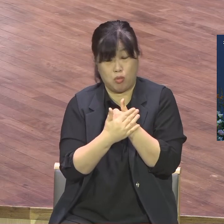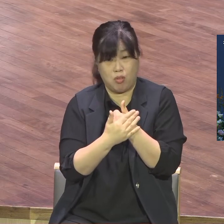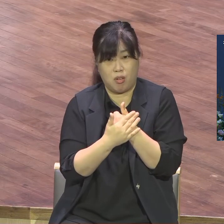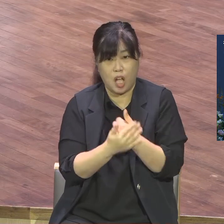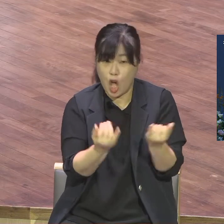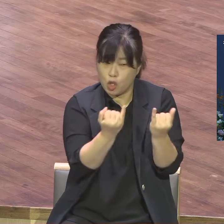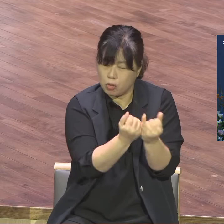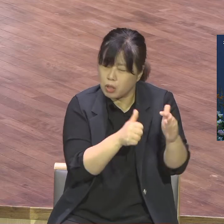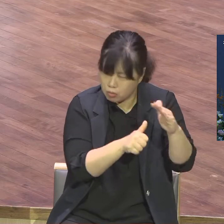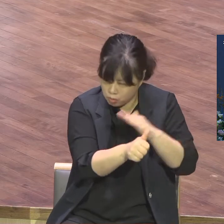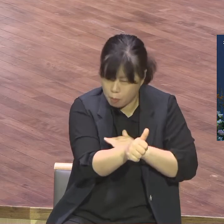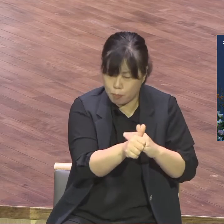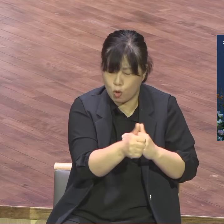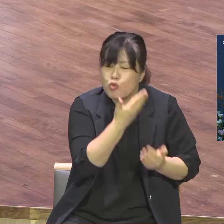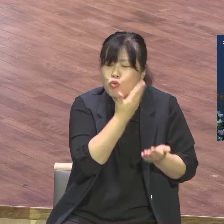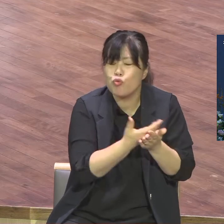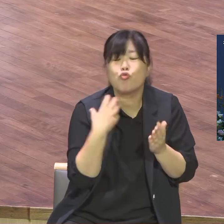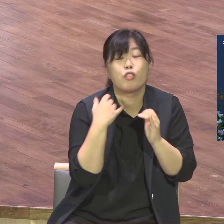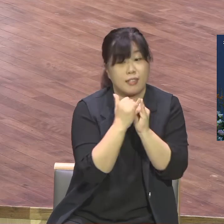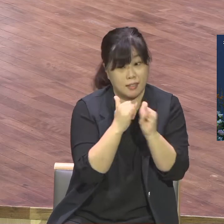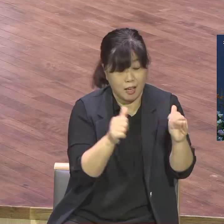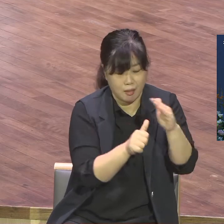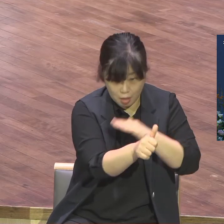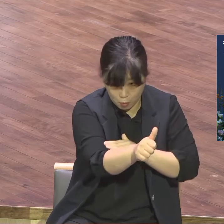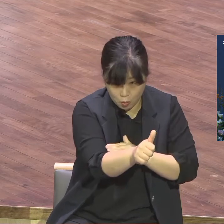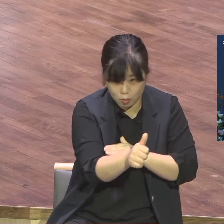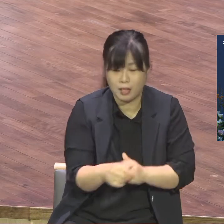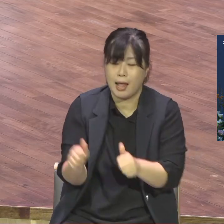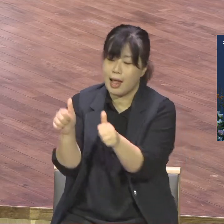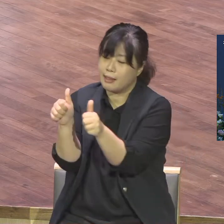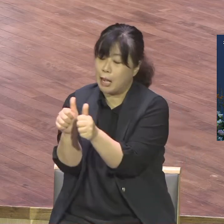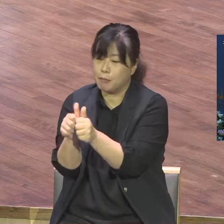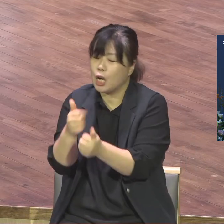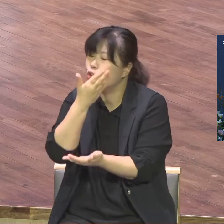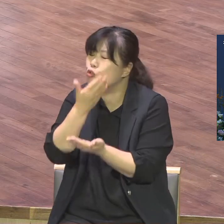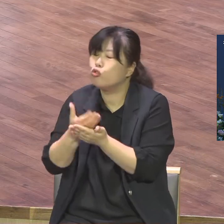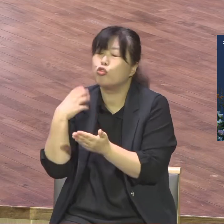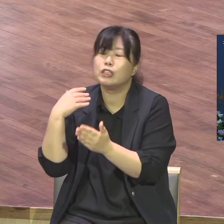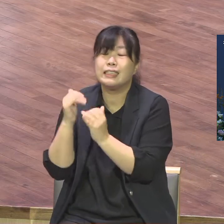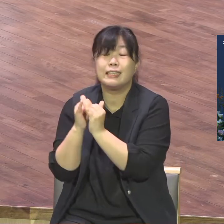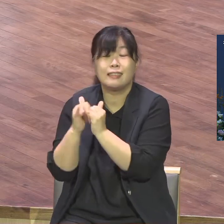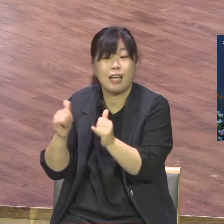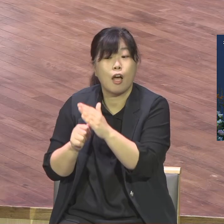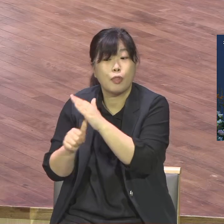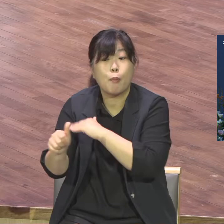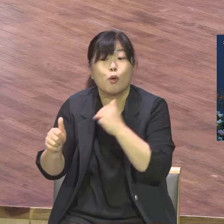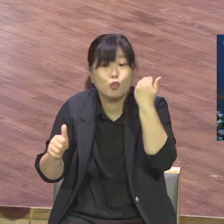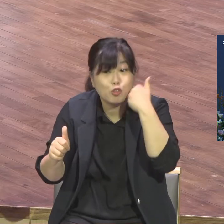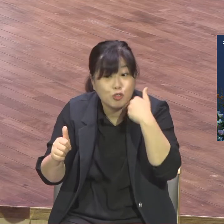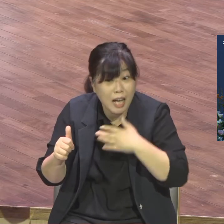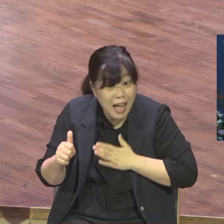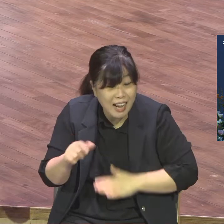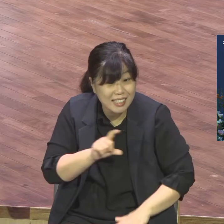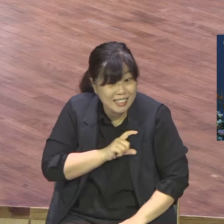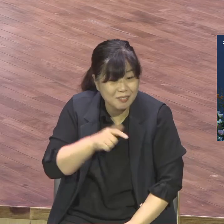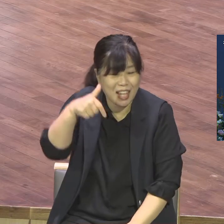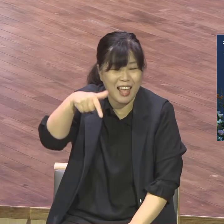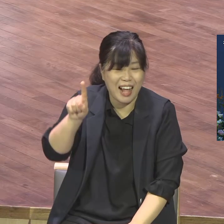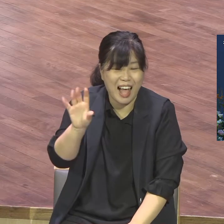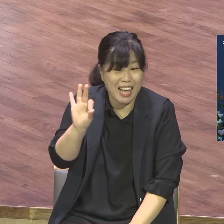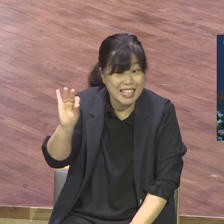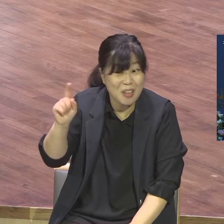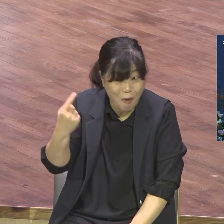이 가이오 장로 보호자 그랬죠. 똑같은 보호자입니다. 여성 보호자 베베 남성 보호자